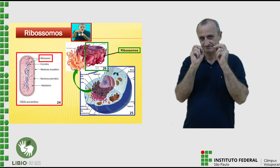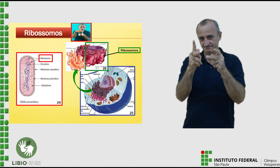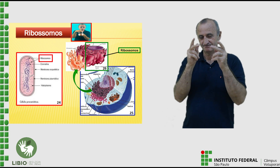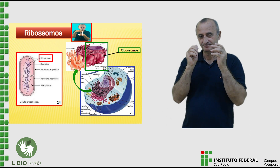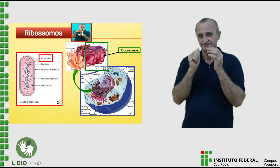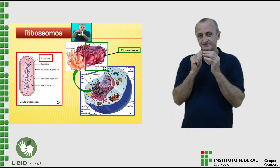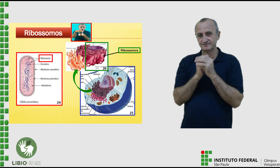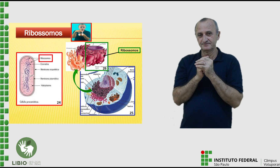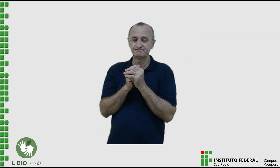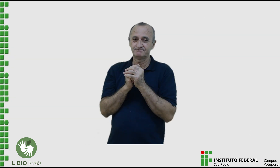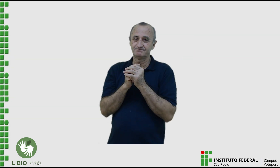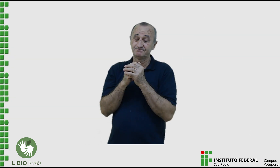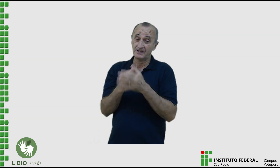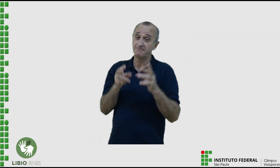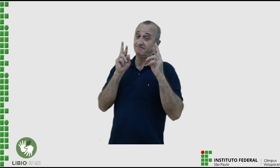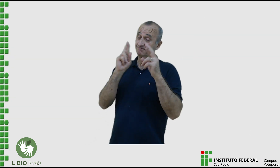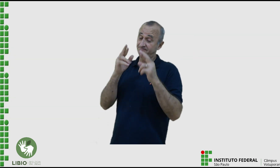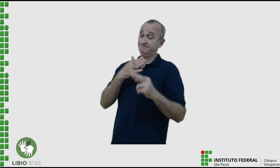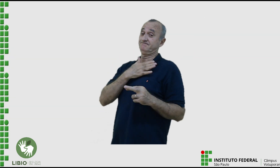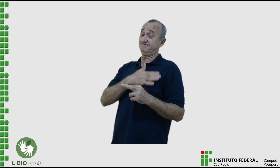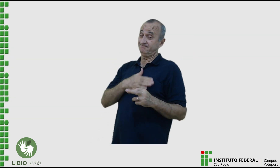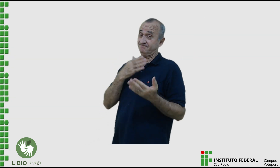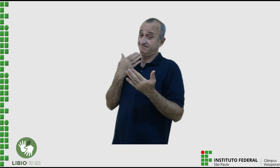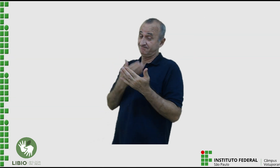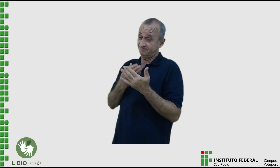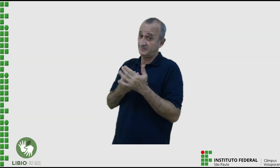aula. Na próxima, organelas.